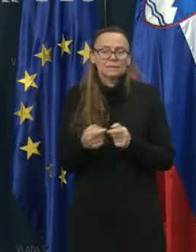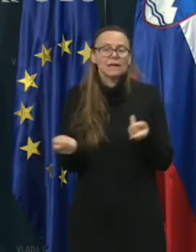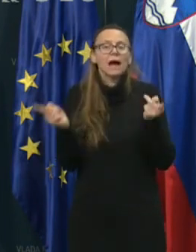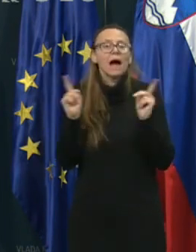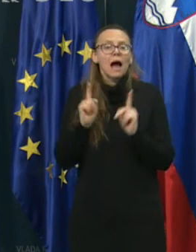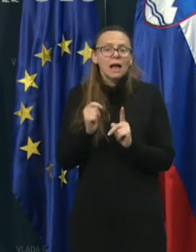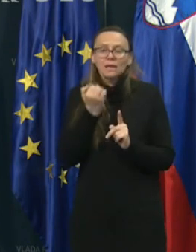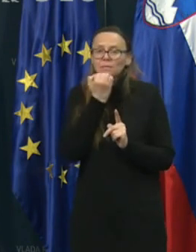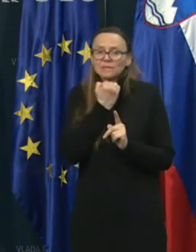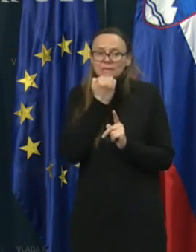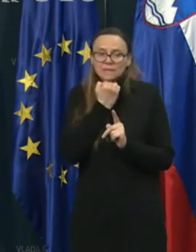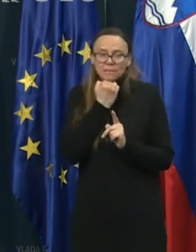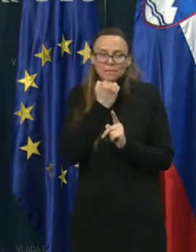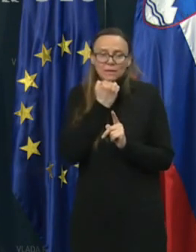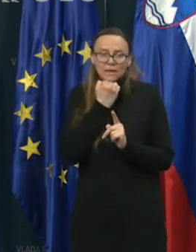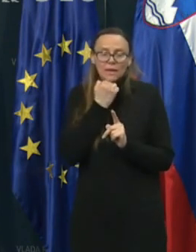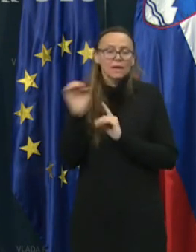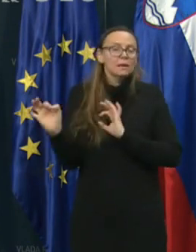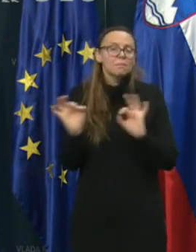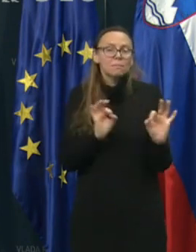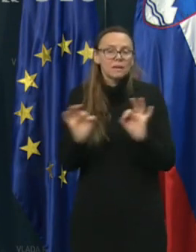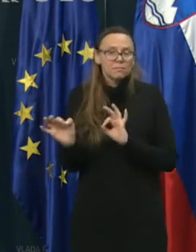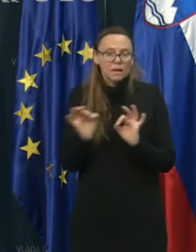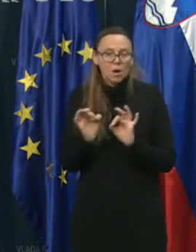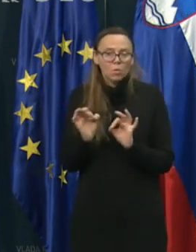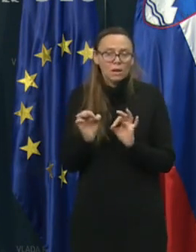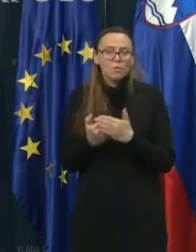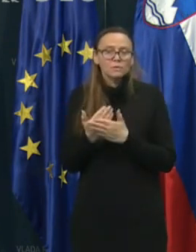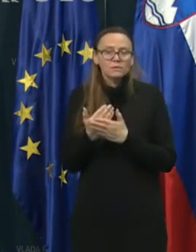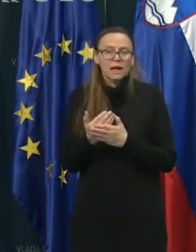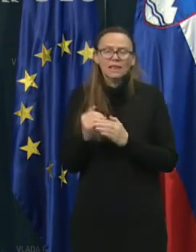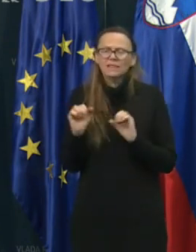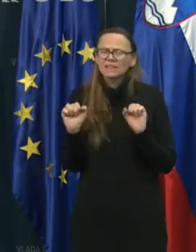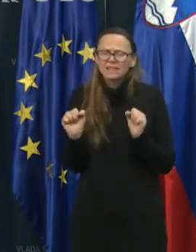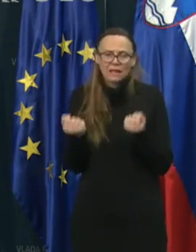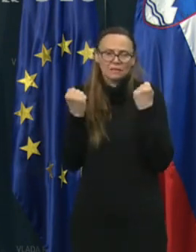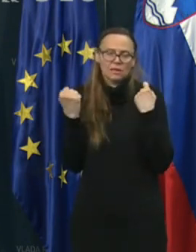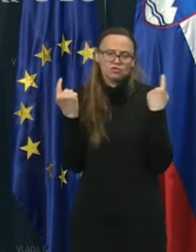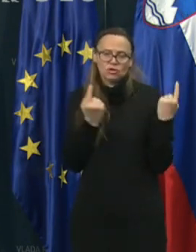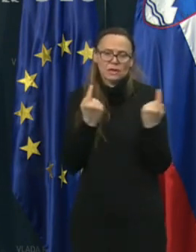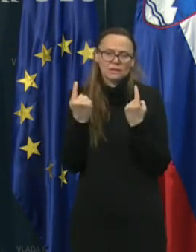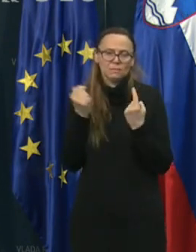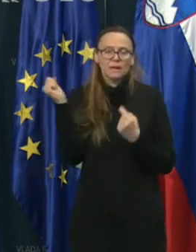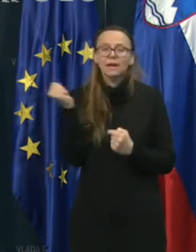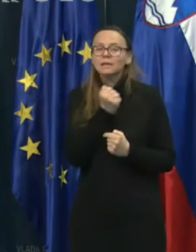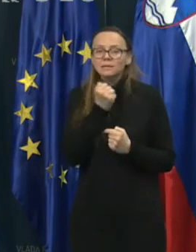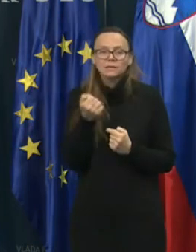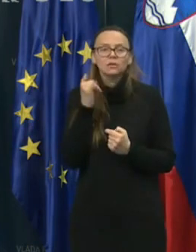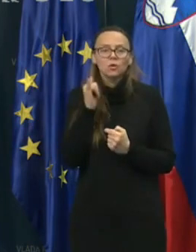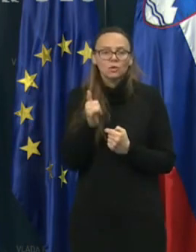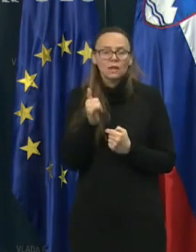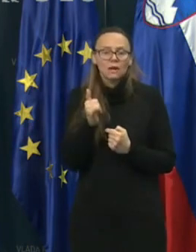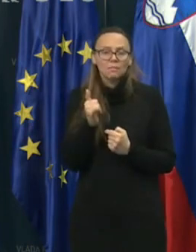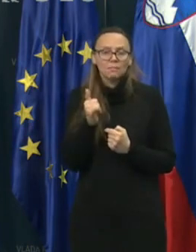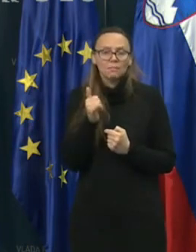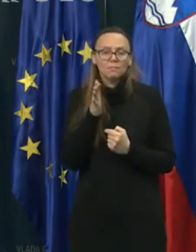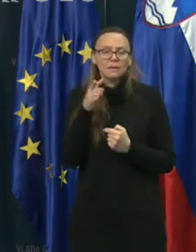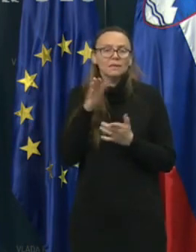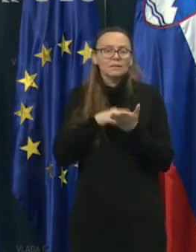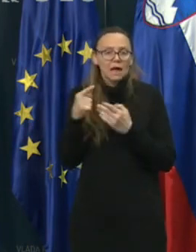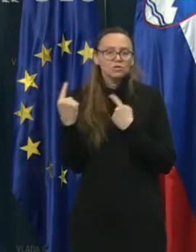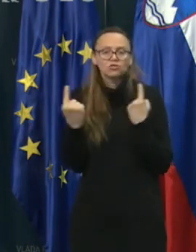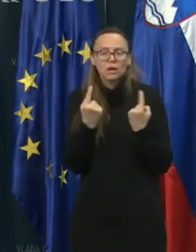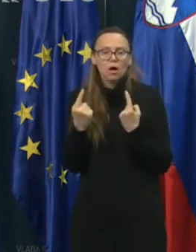pa zasebnike. Pripravljamo se za najtežje razmere, zato da bi take